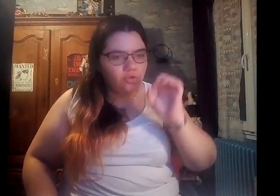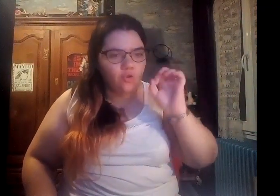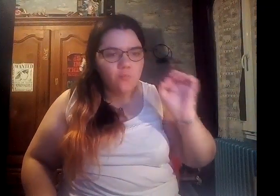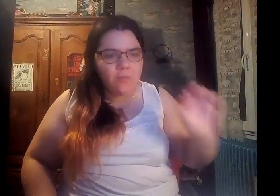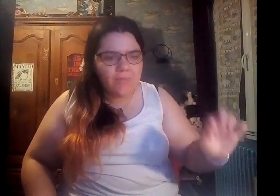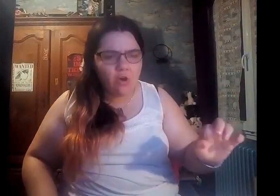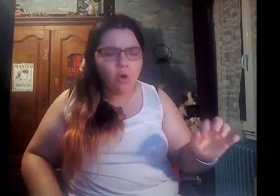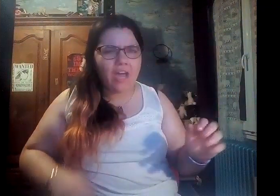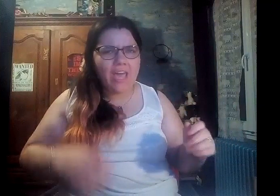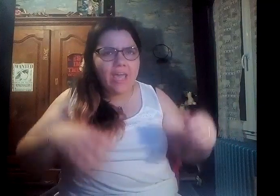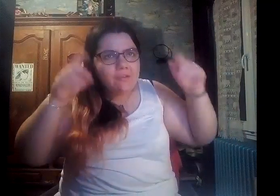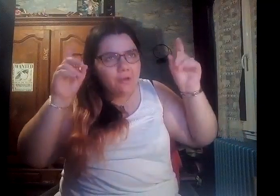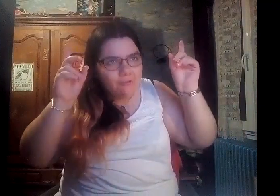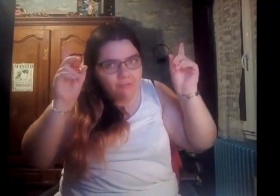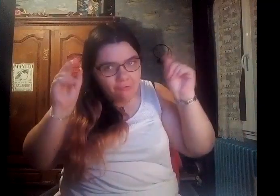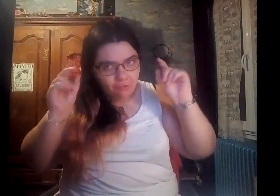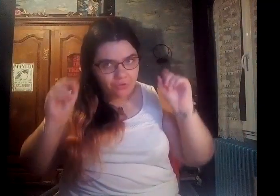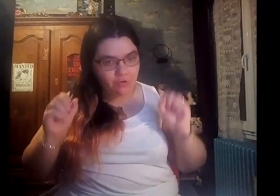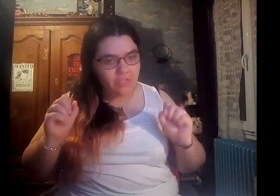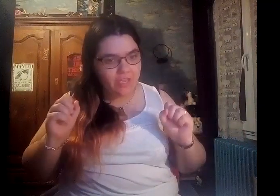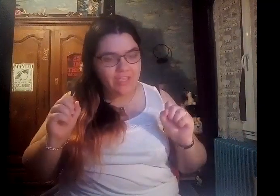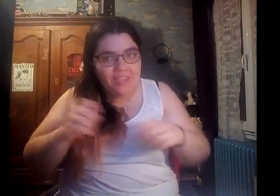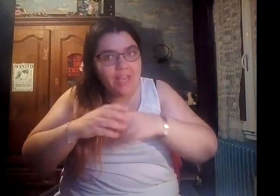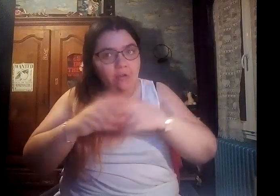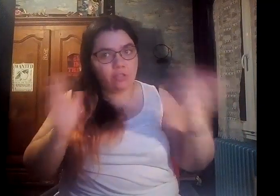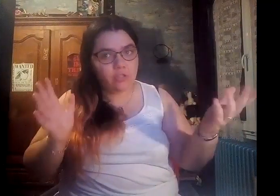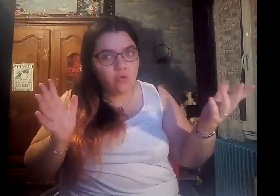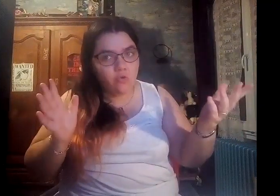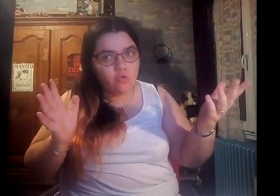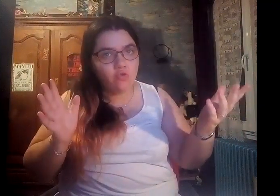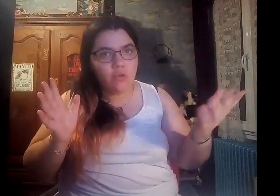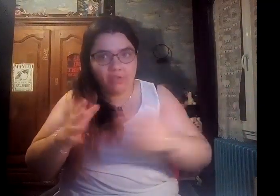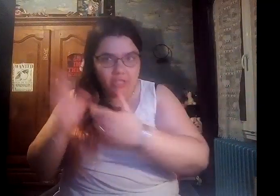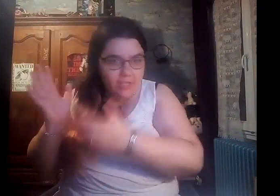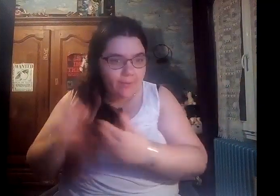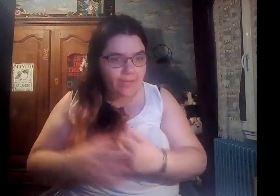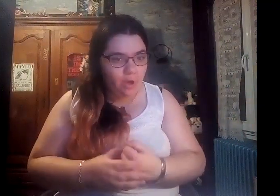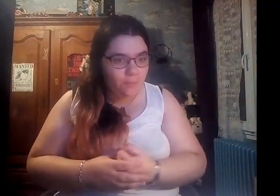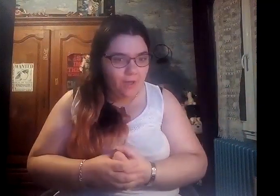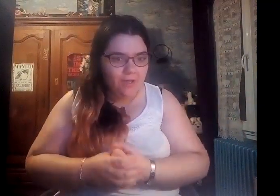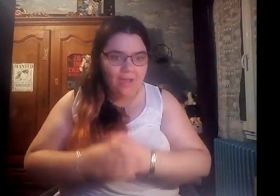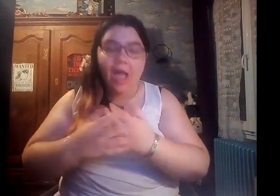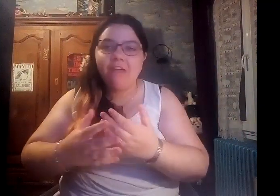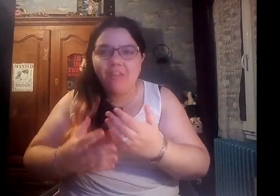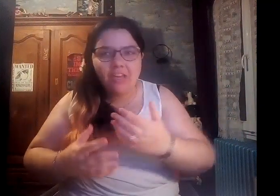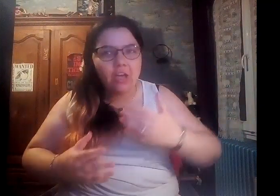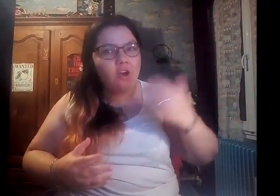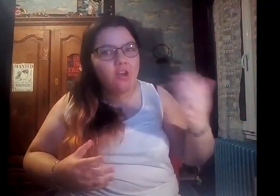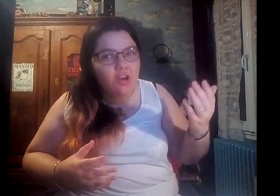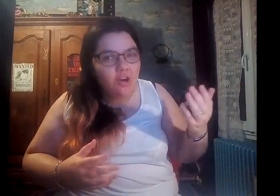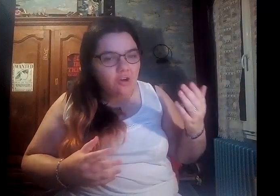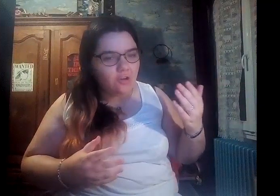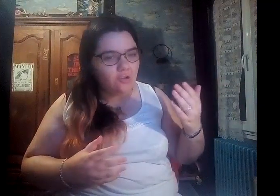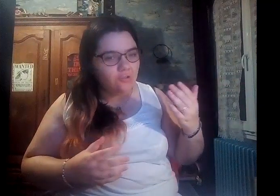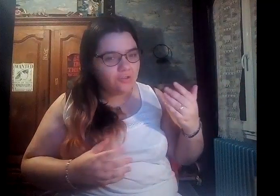que le mimique aurait fusionné tel Sangoku et Vegeta par exemple avec le corps de